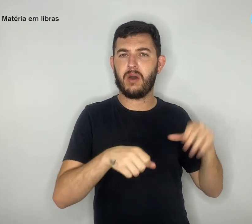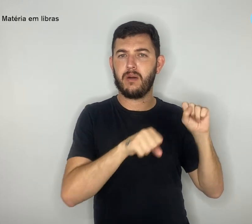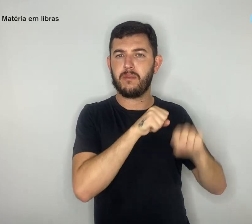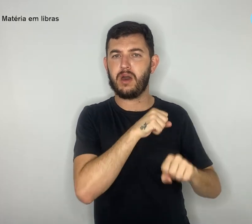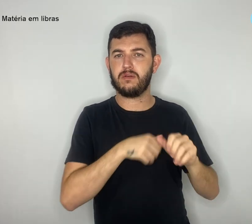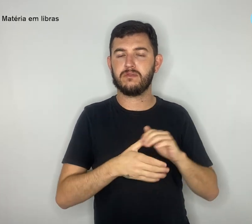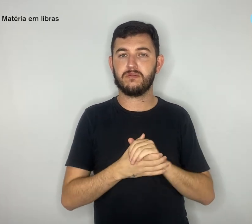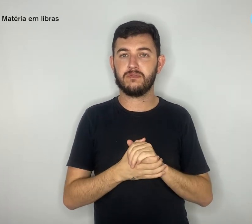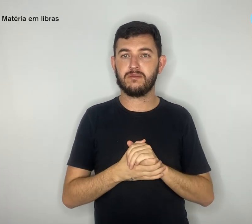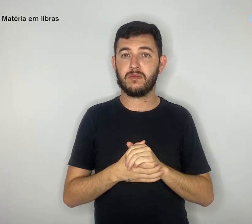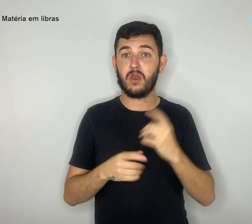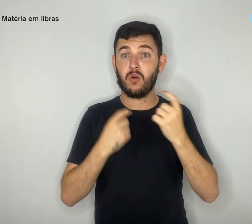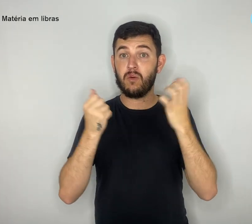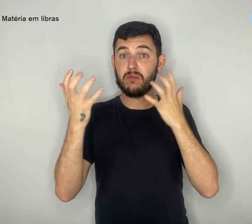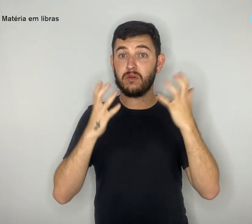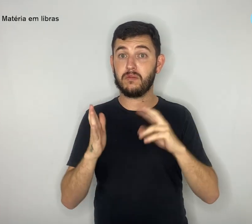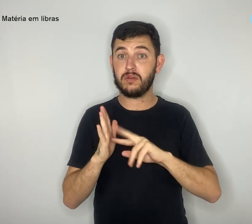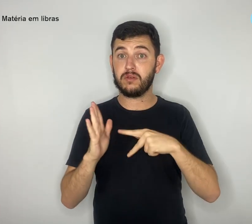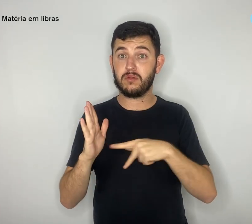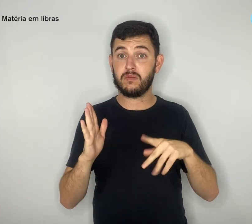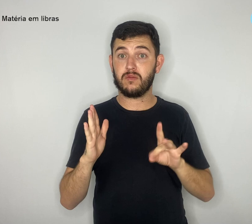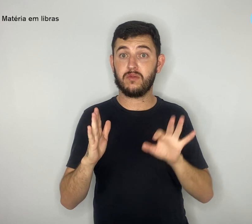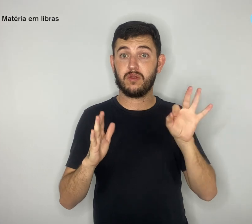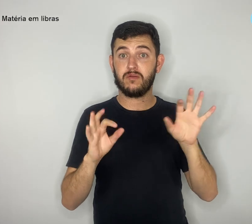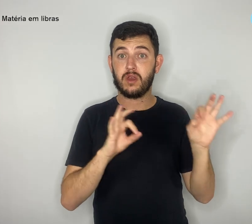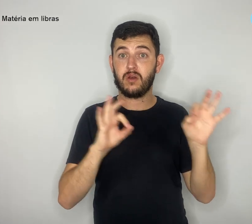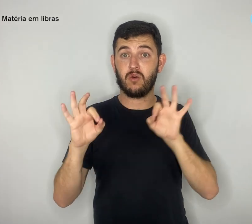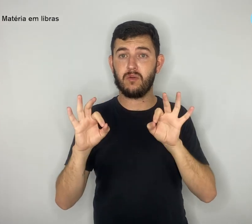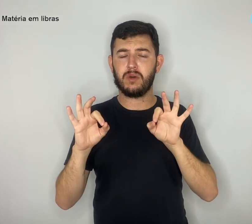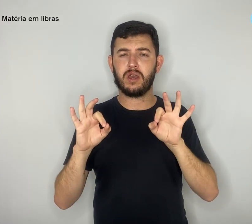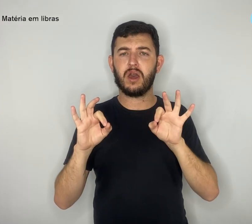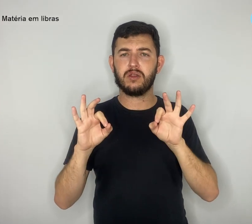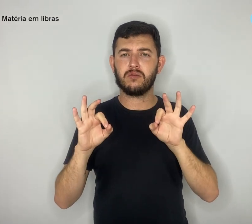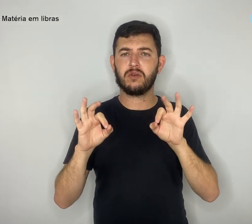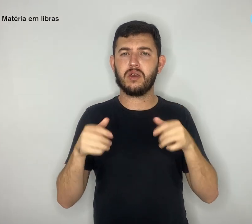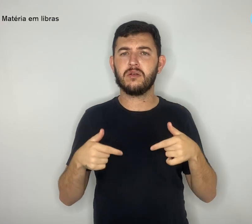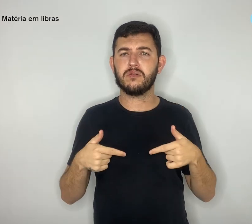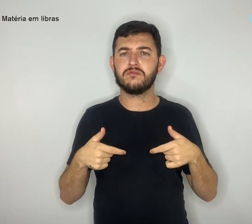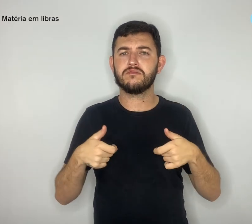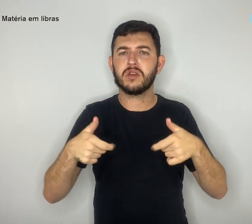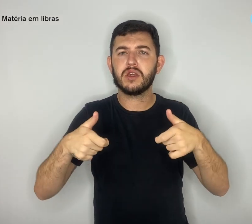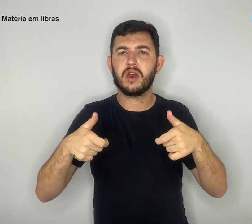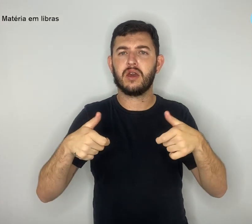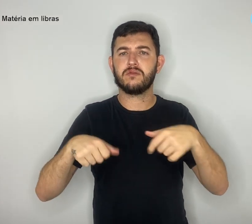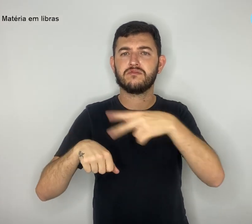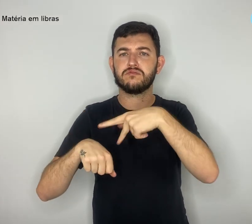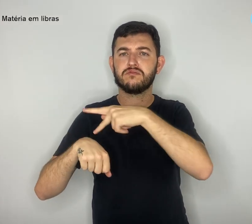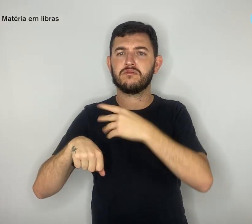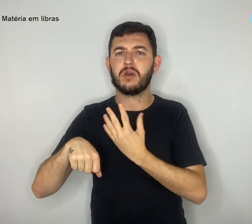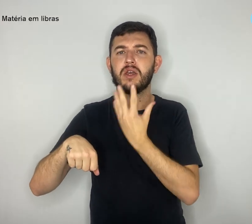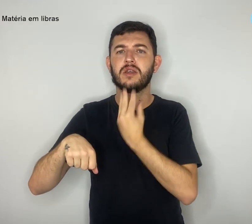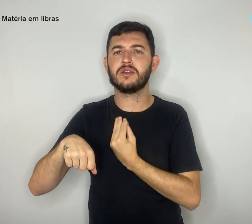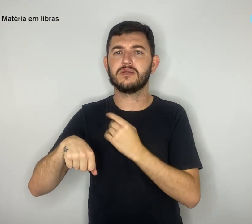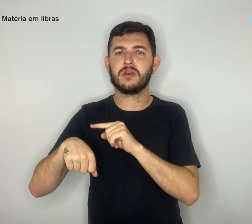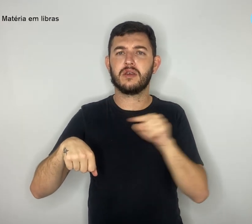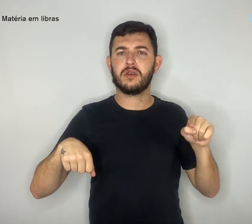com preocupação o desenrolar da guerra que o Estado de Israel deflagrou contra o povo